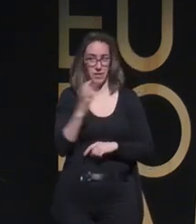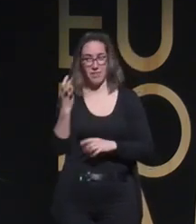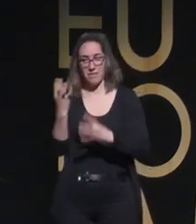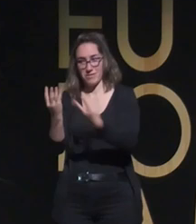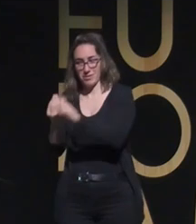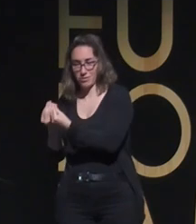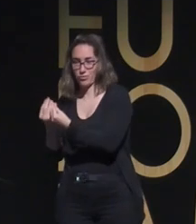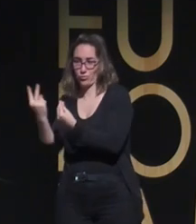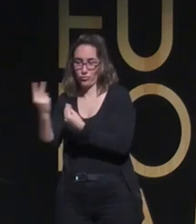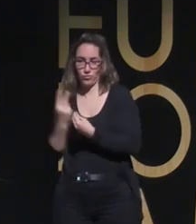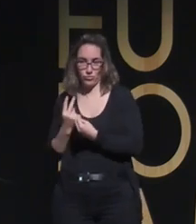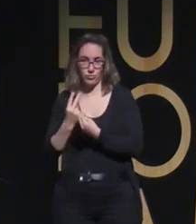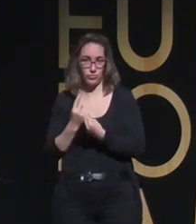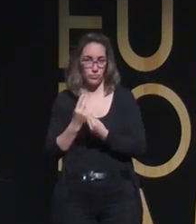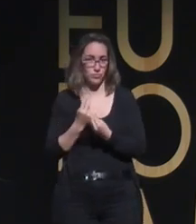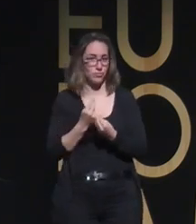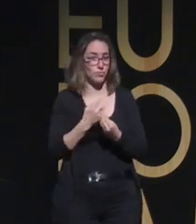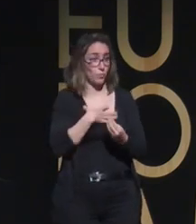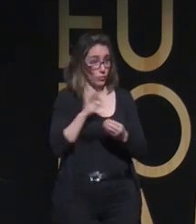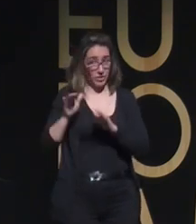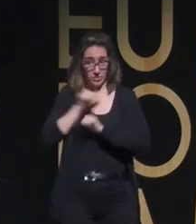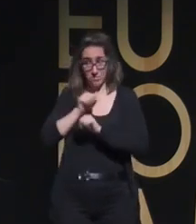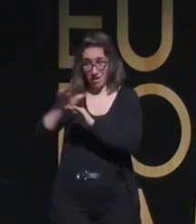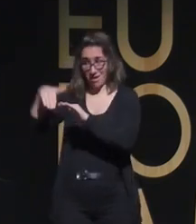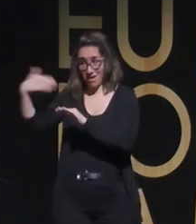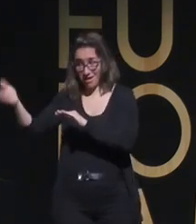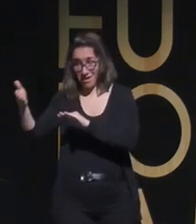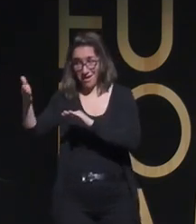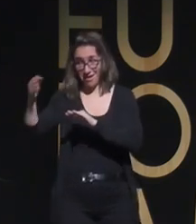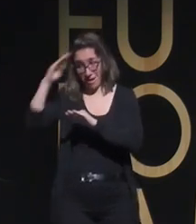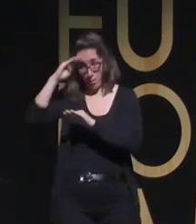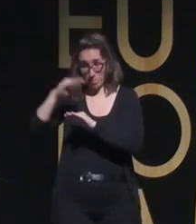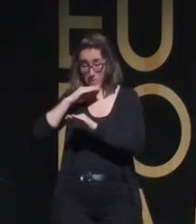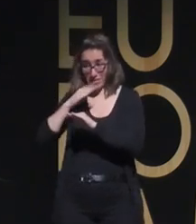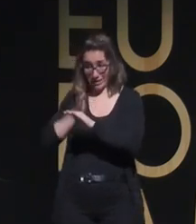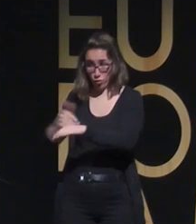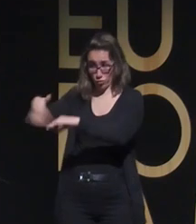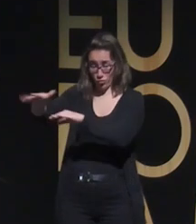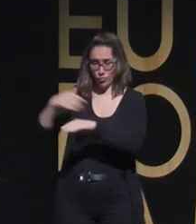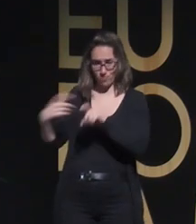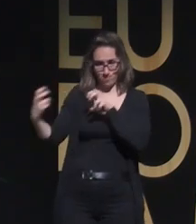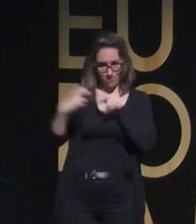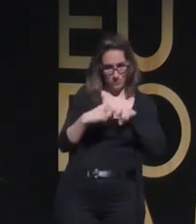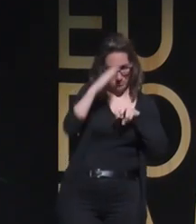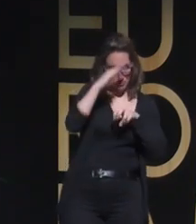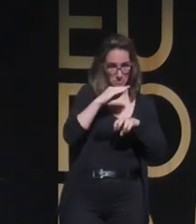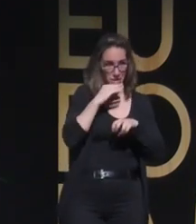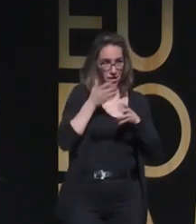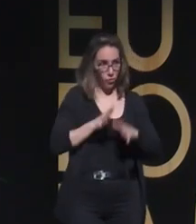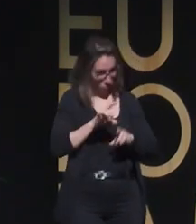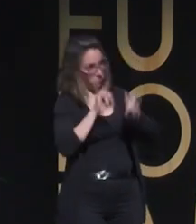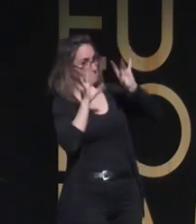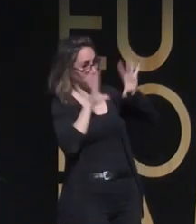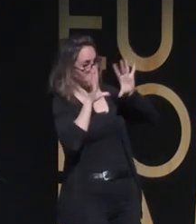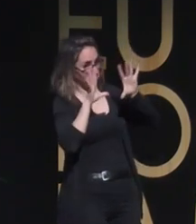digo al chaval, ¿le puedes esperar aquí a tu padre a que salga, por favor? Me mira el chaval como... Ya me lo gané, ¿no? Ya me lo gané. Me miró como... Vale, vale.